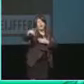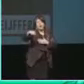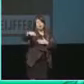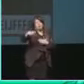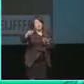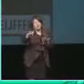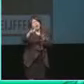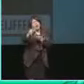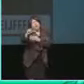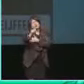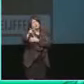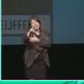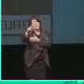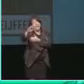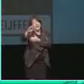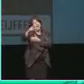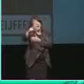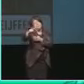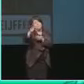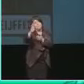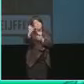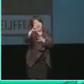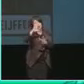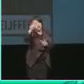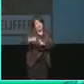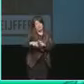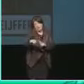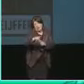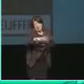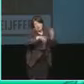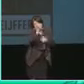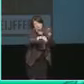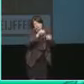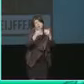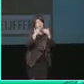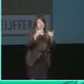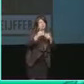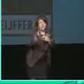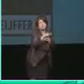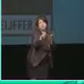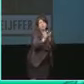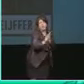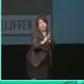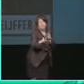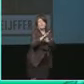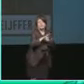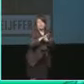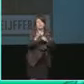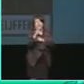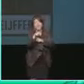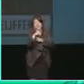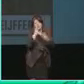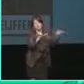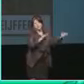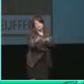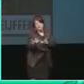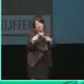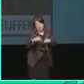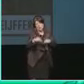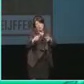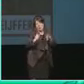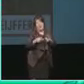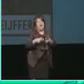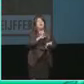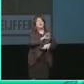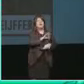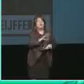edito in Italia da Nutrimenti io ringrazio veramente Giovanni Solimine Stefano Petrocchi la famiglia Alberti per portarci i finalisti dello Strega